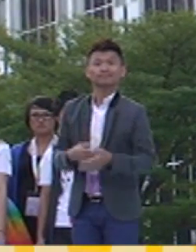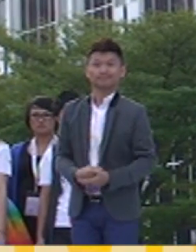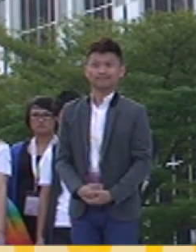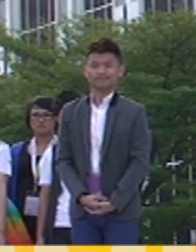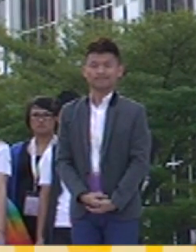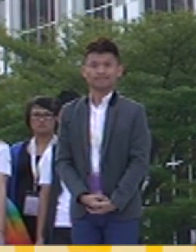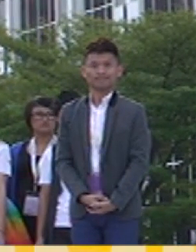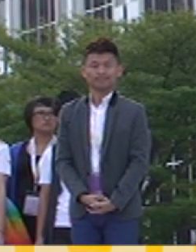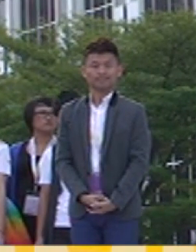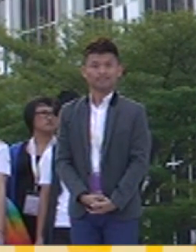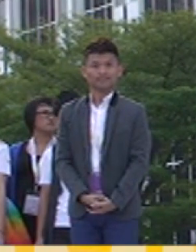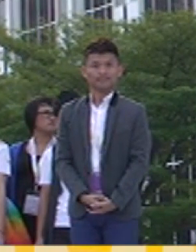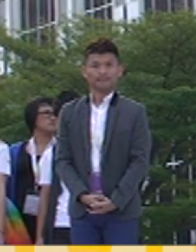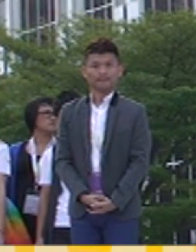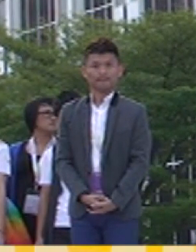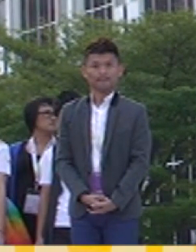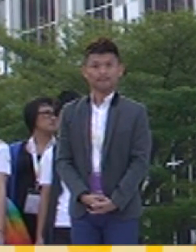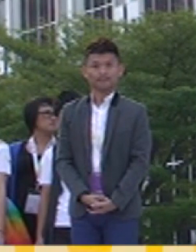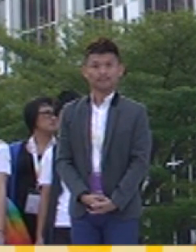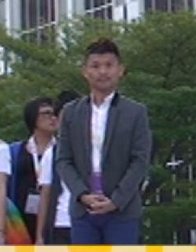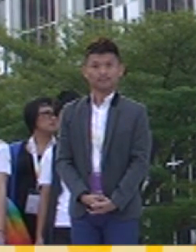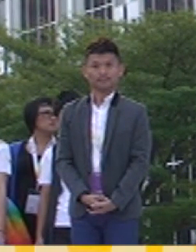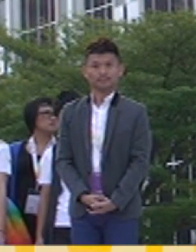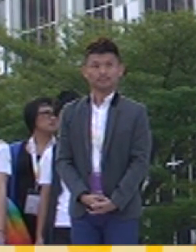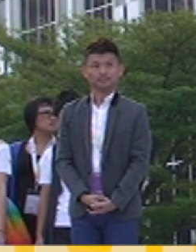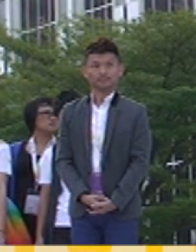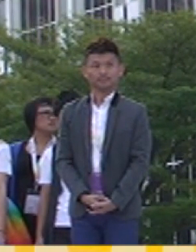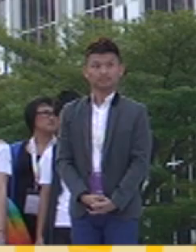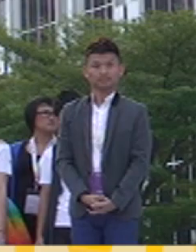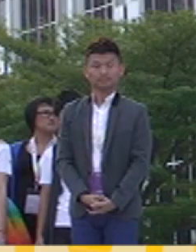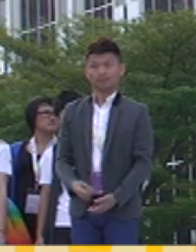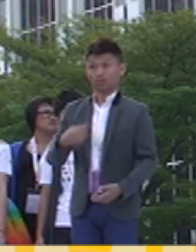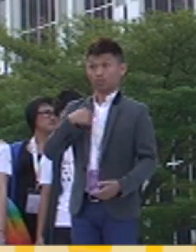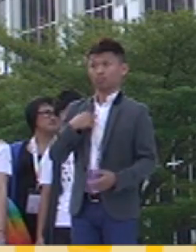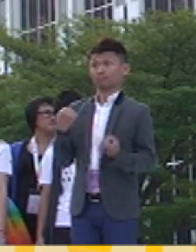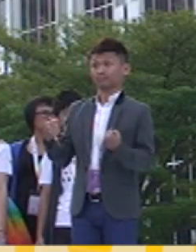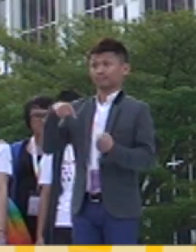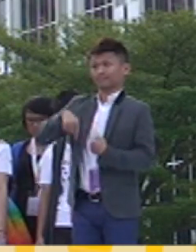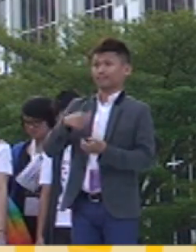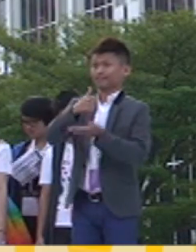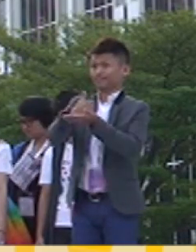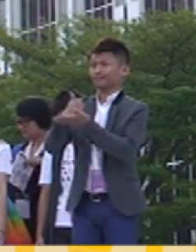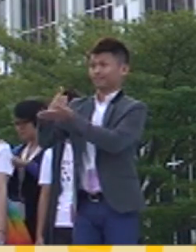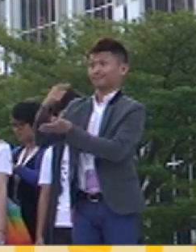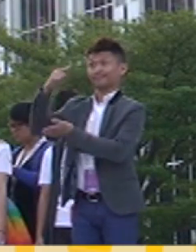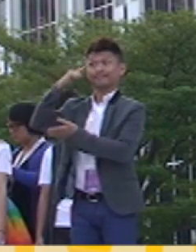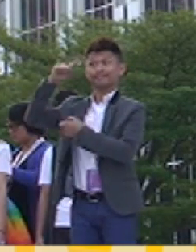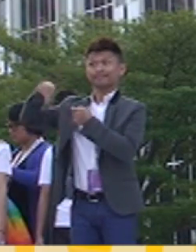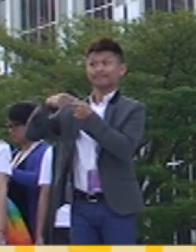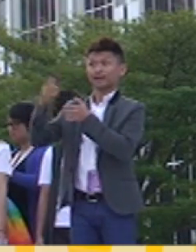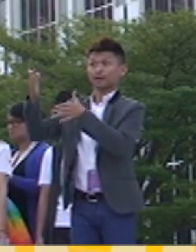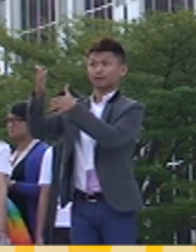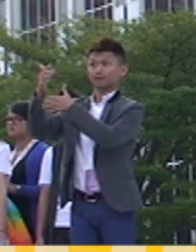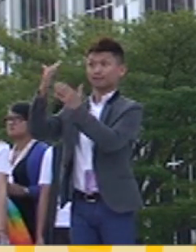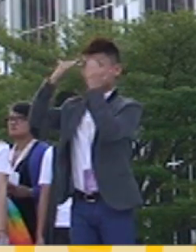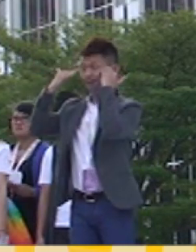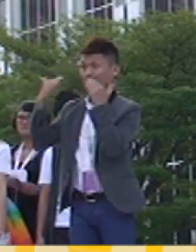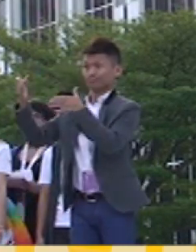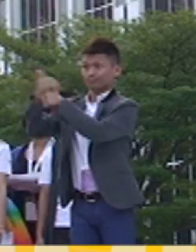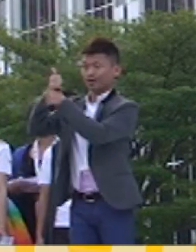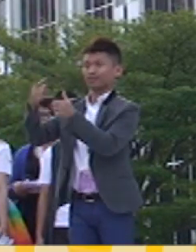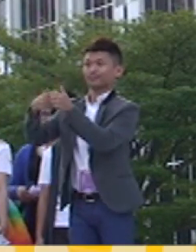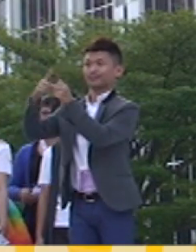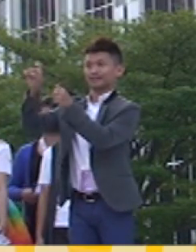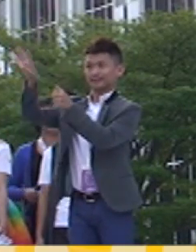내년15주년퀴어퍼레이드에여러분모두를초대합니다。 我在这里邀请大家一起到明年在首尔去参加第14回